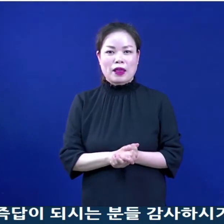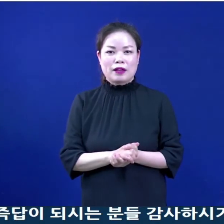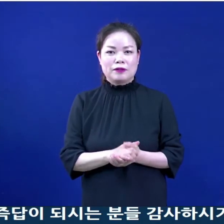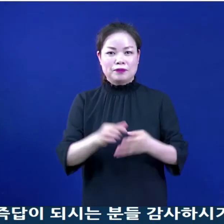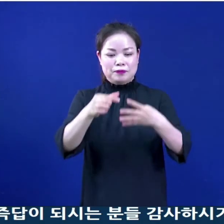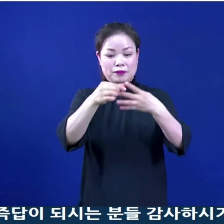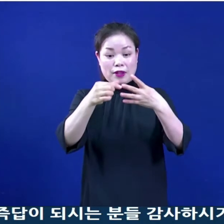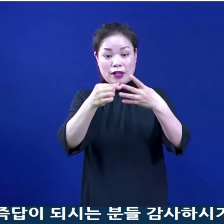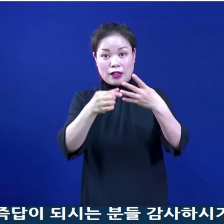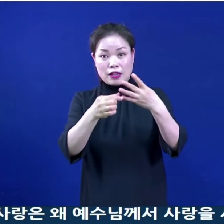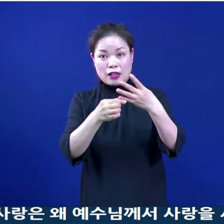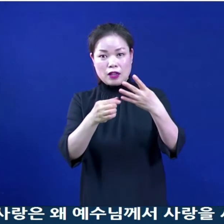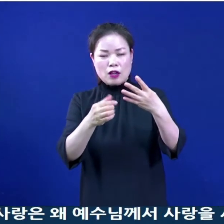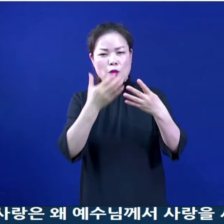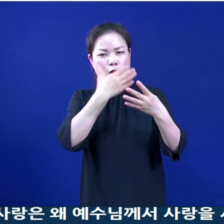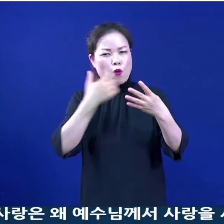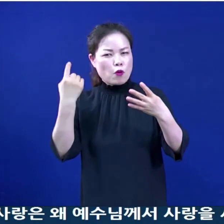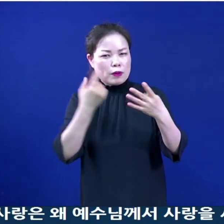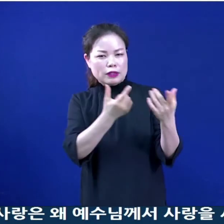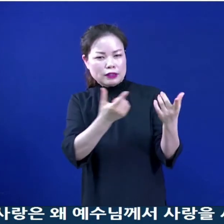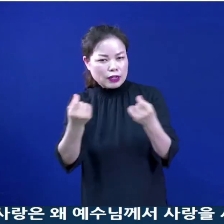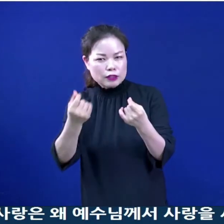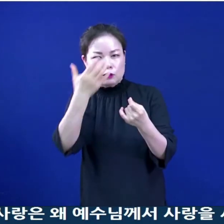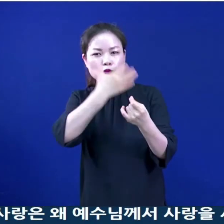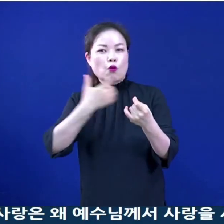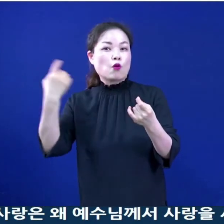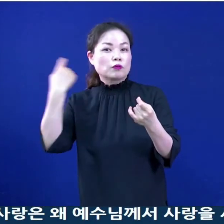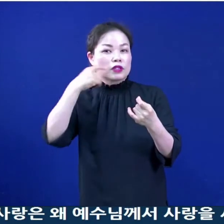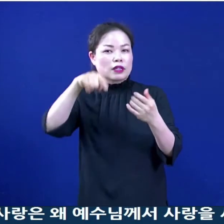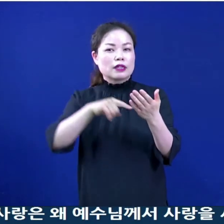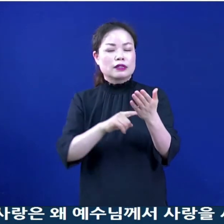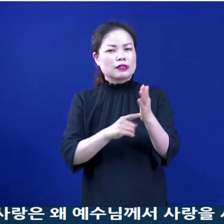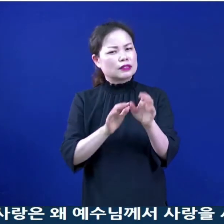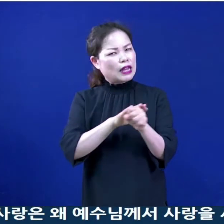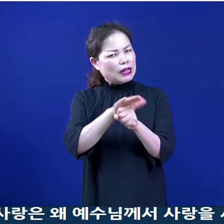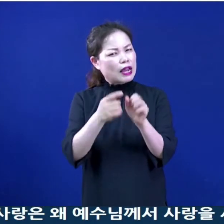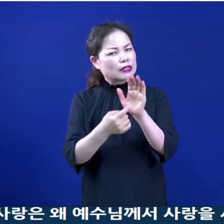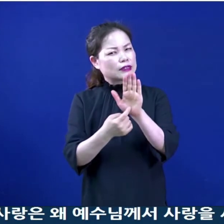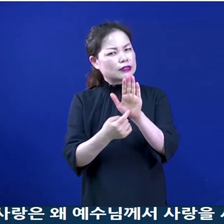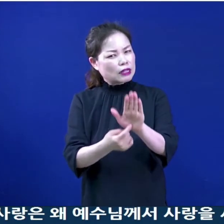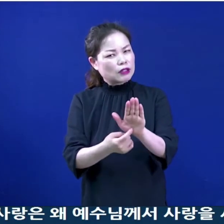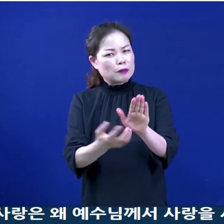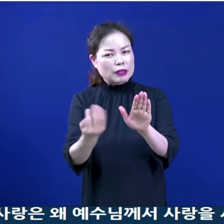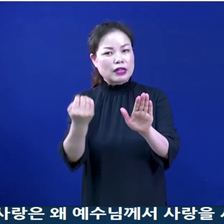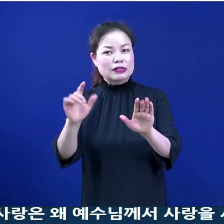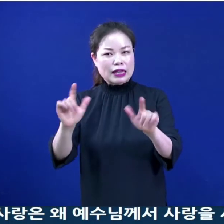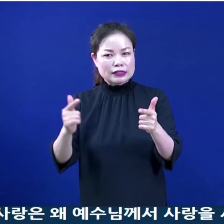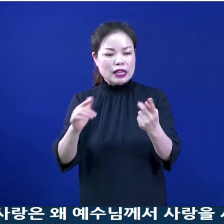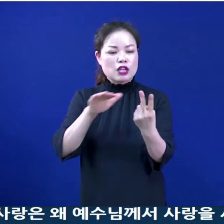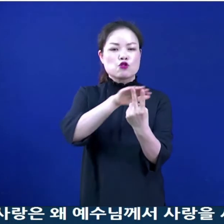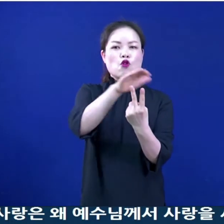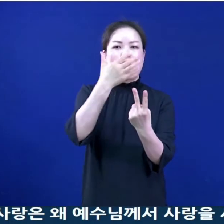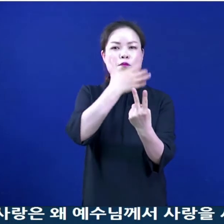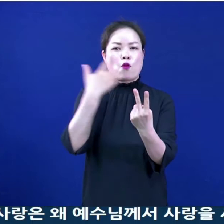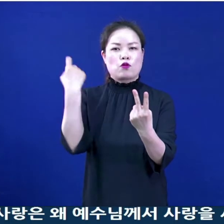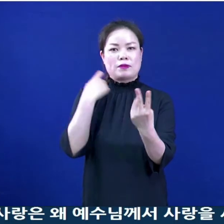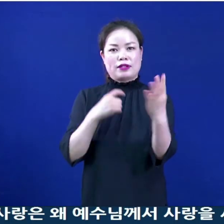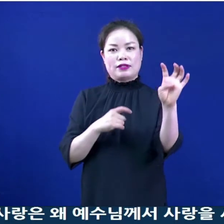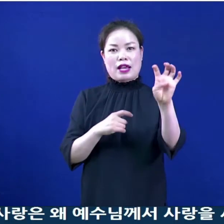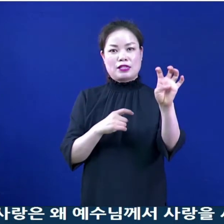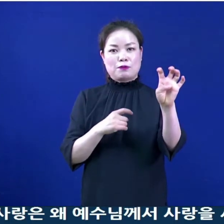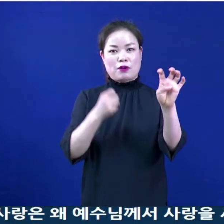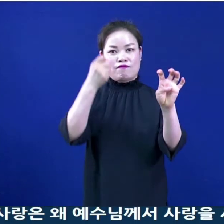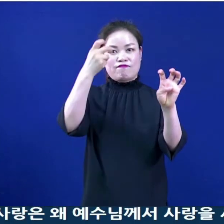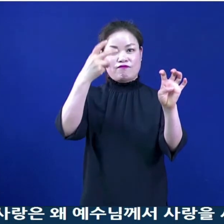공관복음서에 의외로 사랑이란 단어가 많이 등장하지 않습니다. 요한복음에만 무려 40번 사랑이라는 단어가 등장하는데,